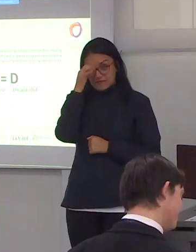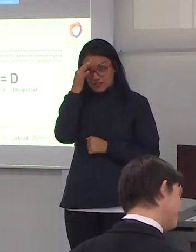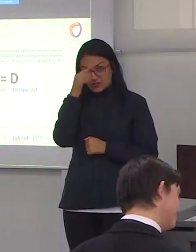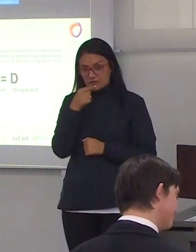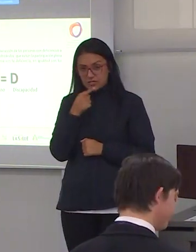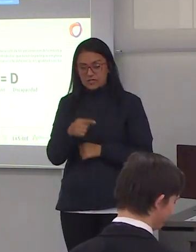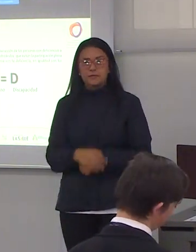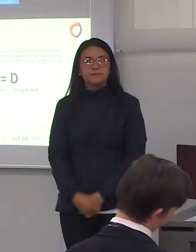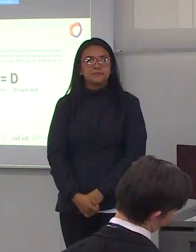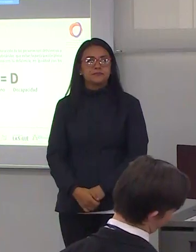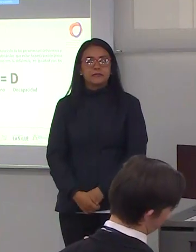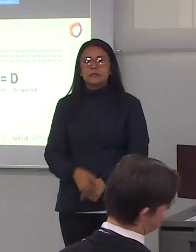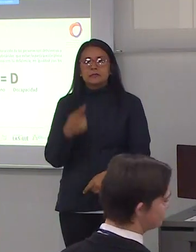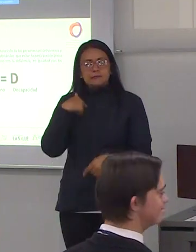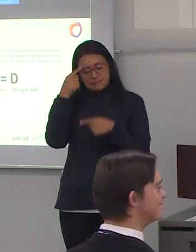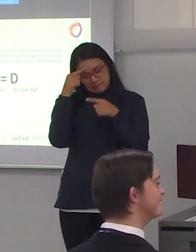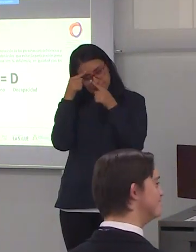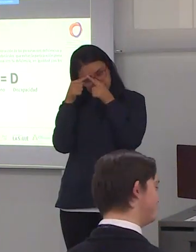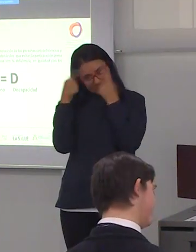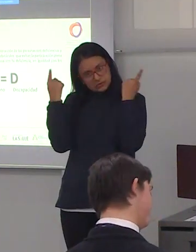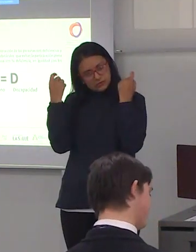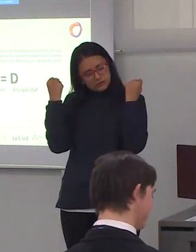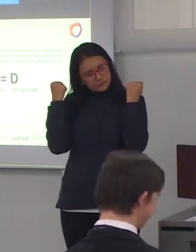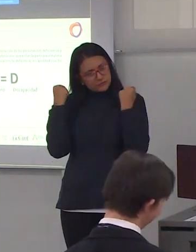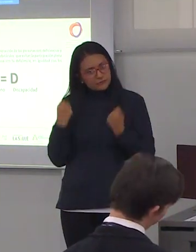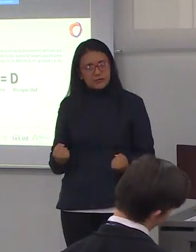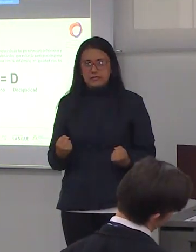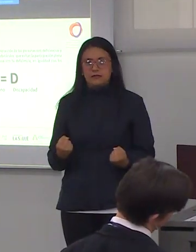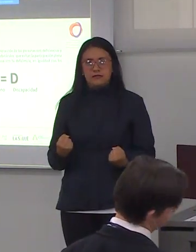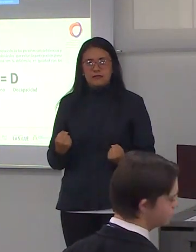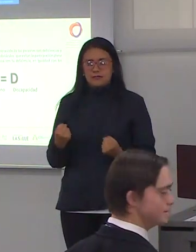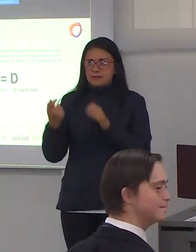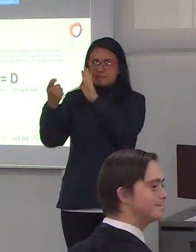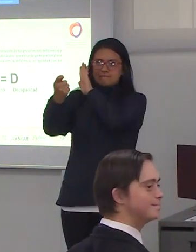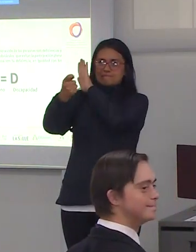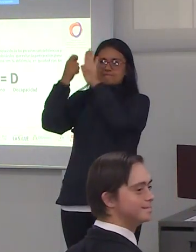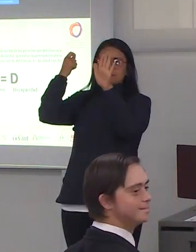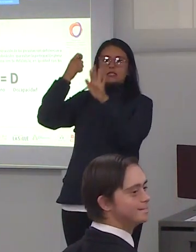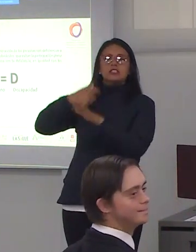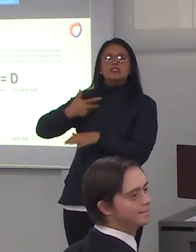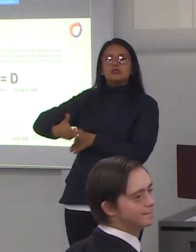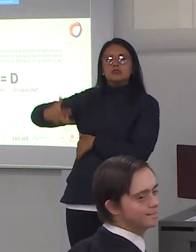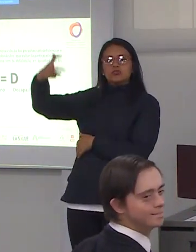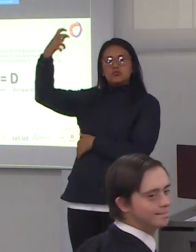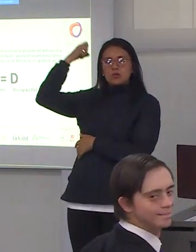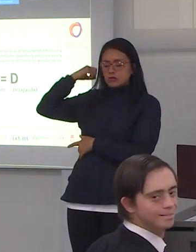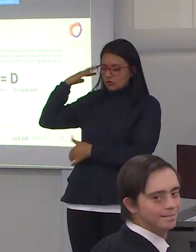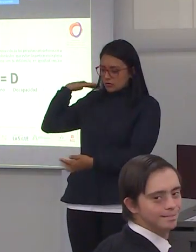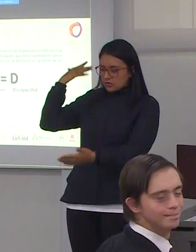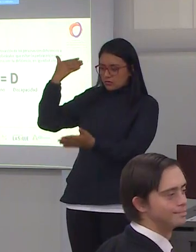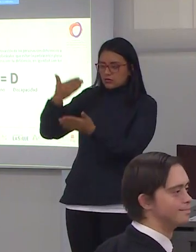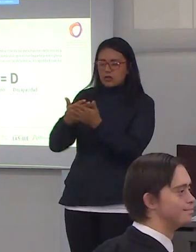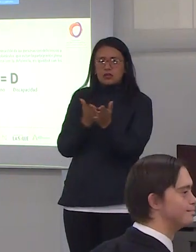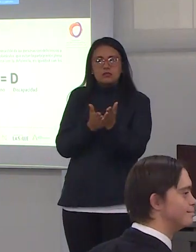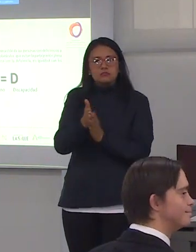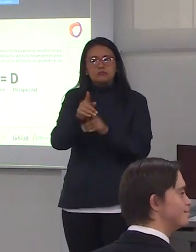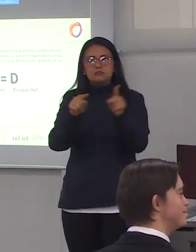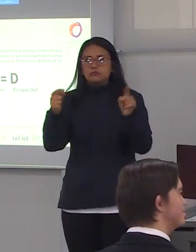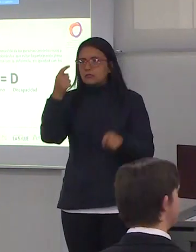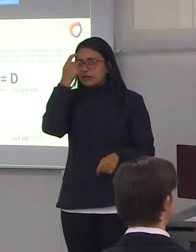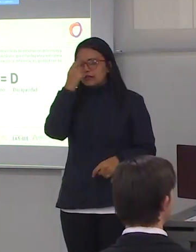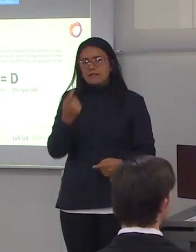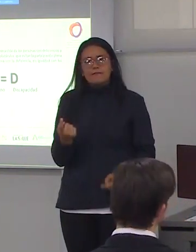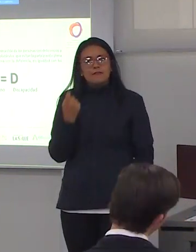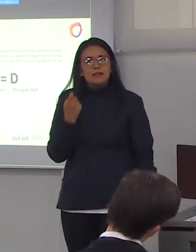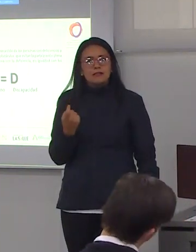dice que tenemos un rayón tan fuerte que nos lo metieron históricamente y siempre estamos pensando en algo